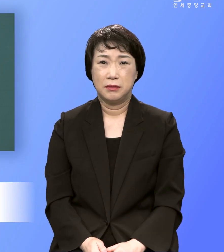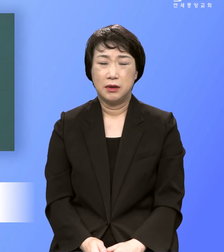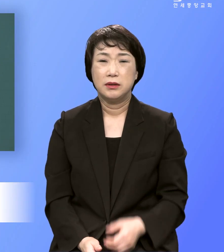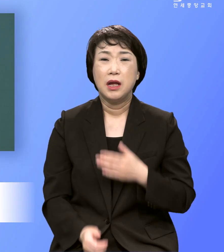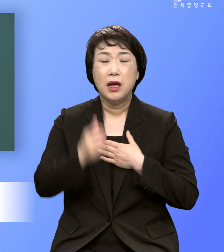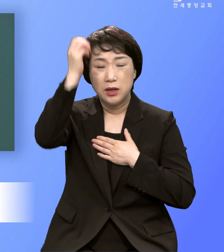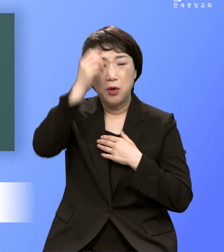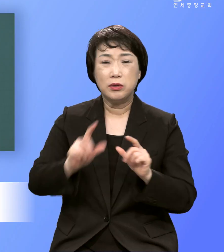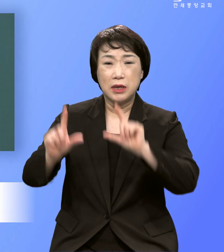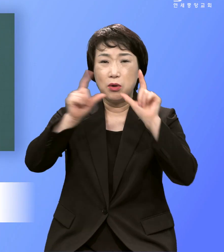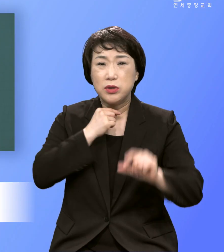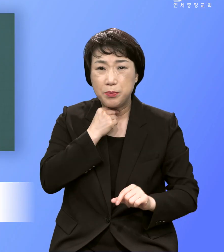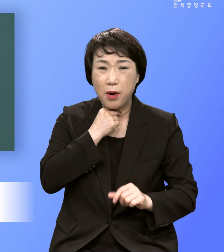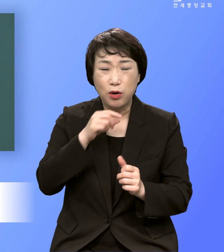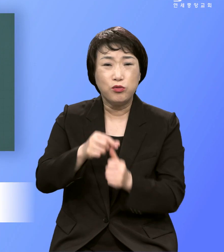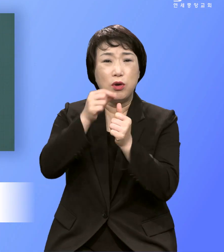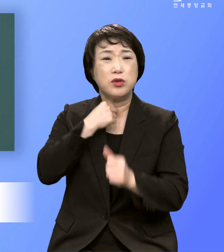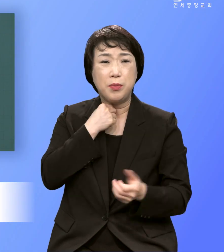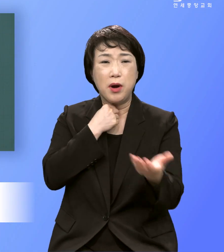살고 싶거든 아멘 합시다.